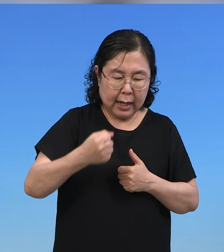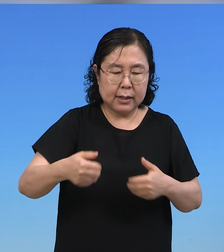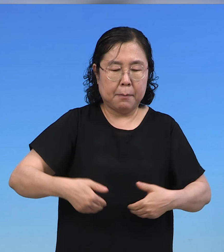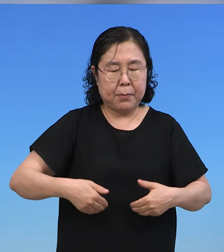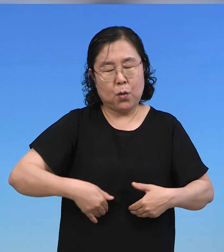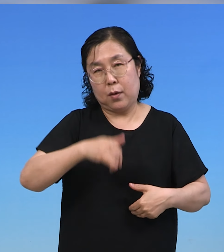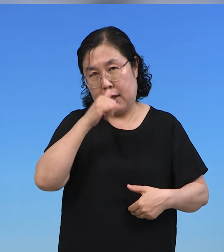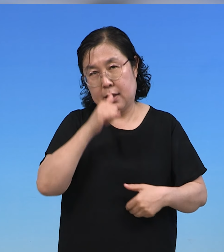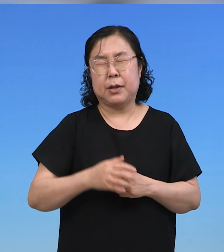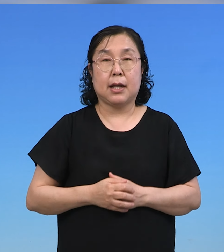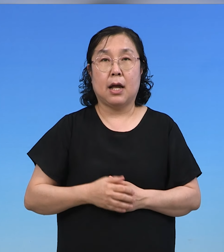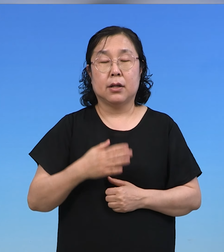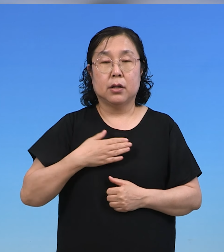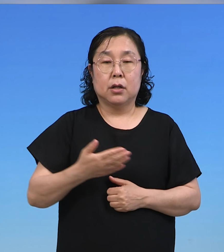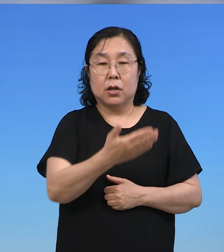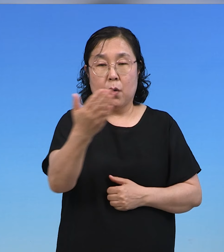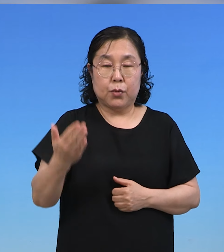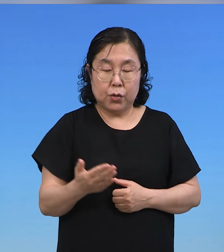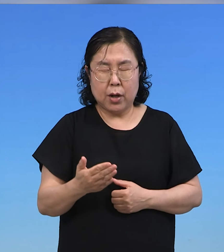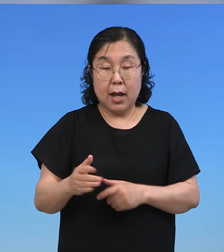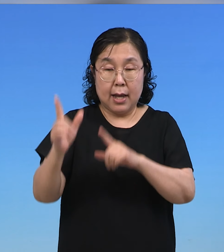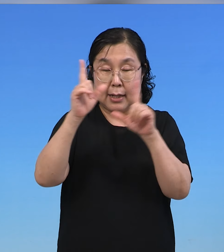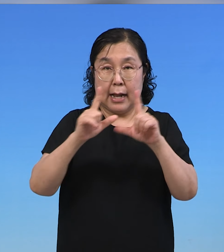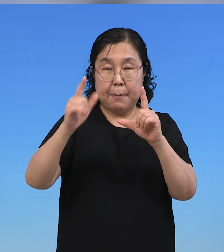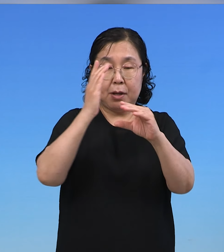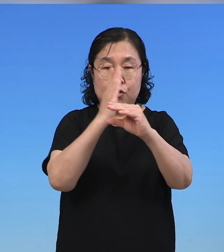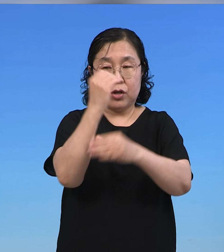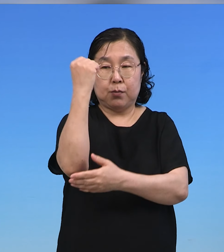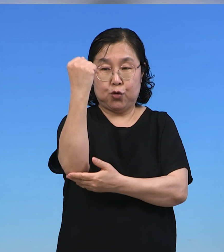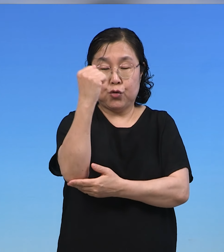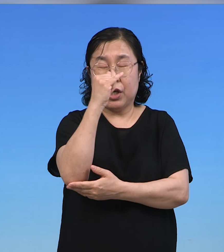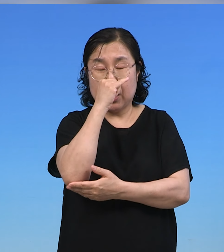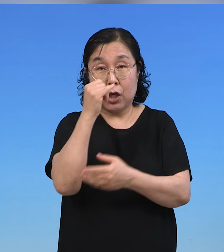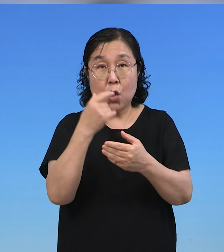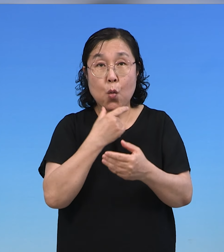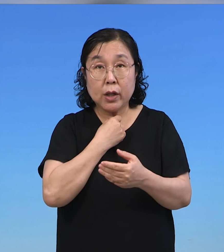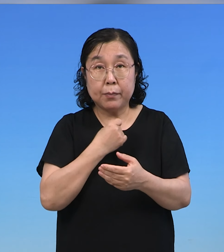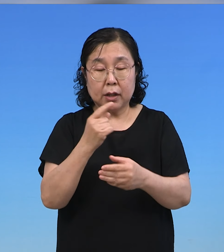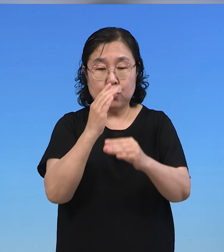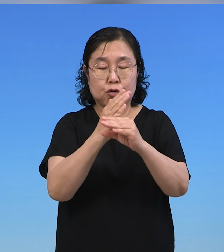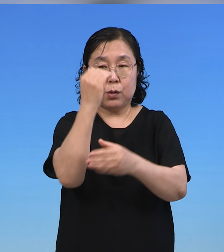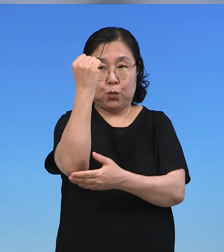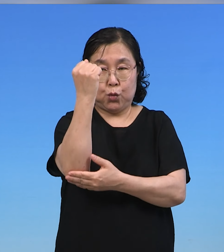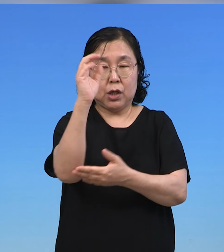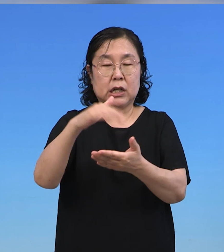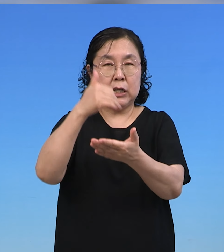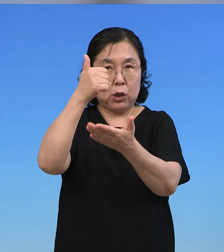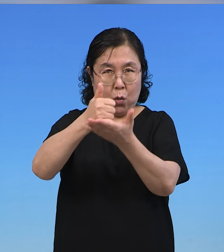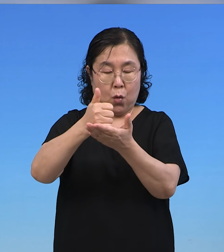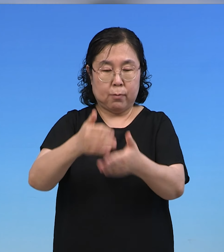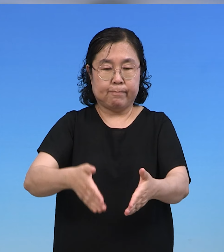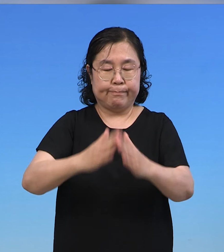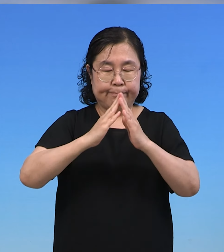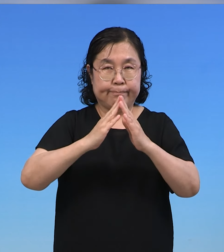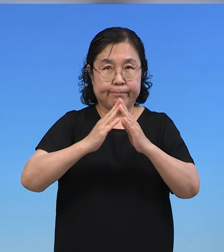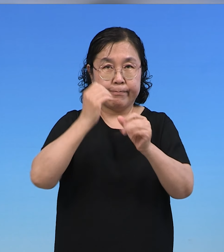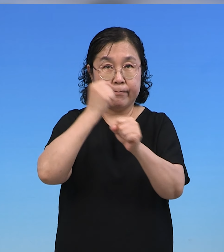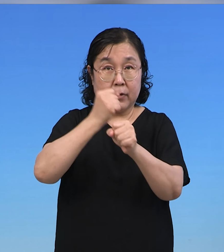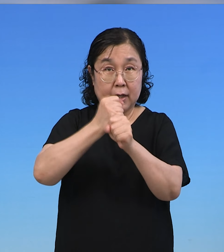있는 인생이기를 바랍니다. 그런데 그 중심축이 그리스도로 세워진다면